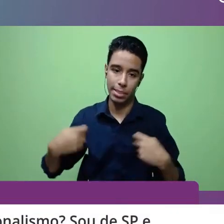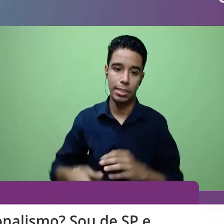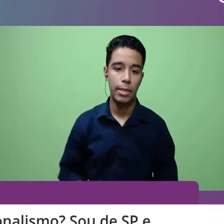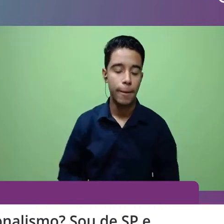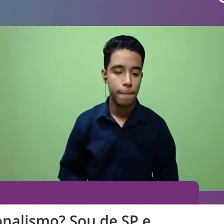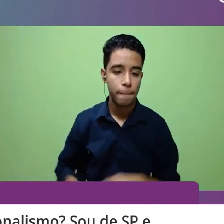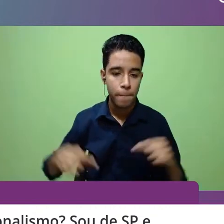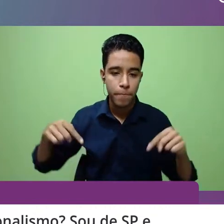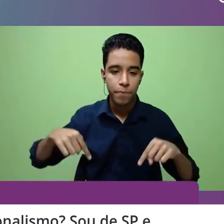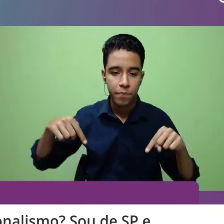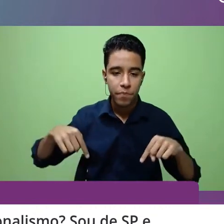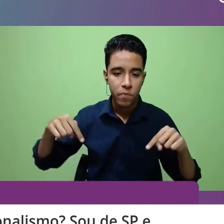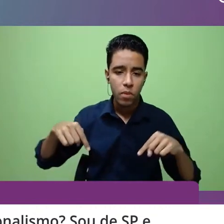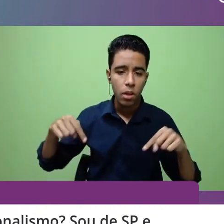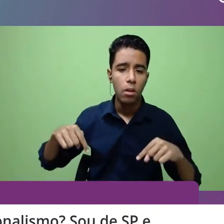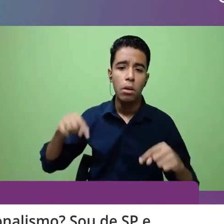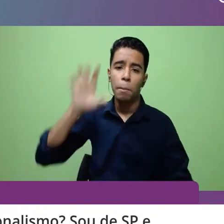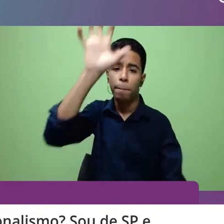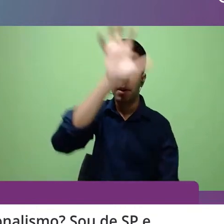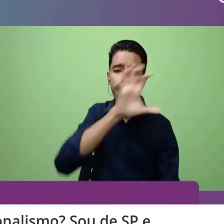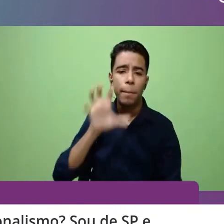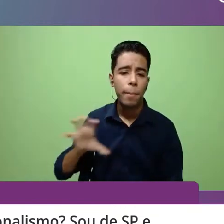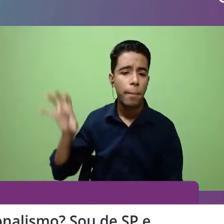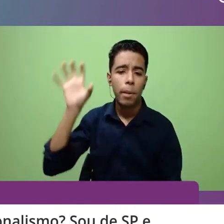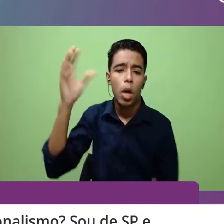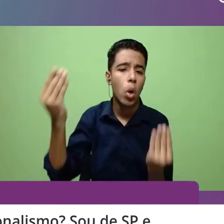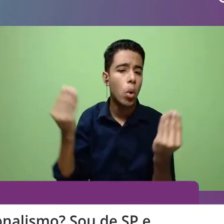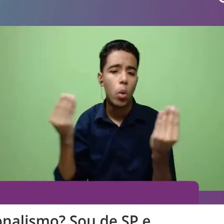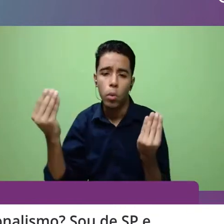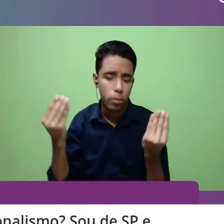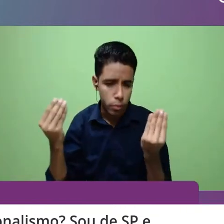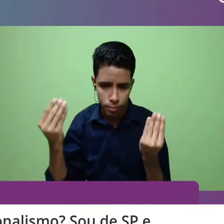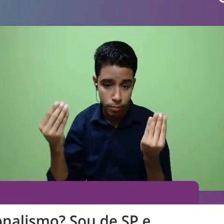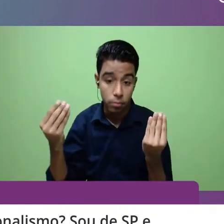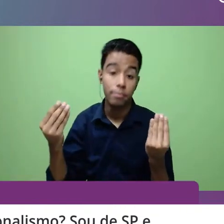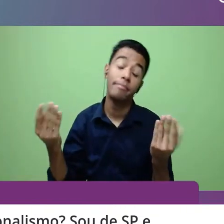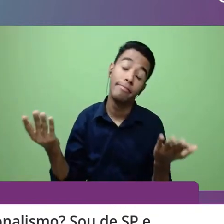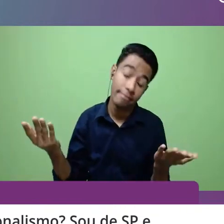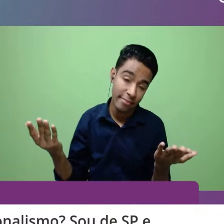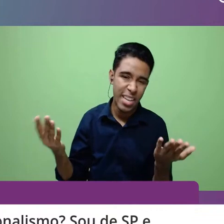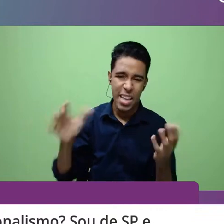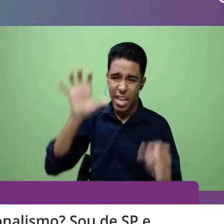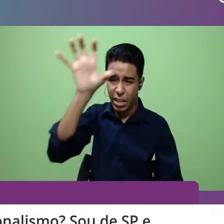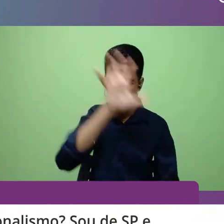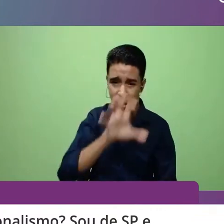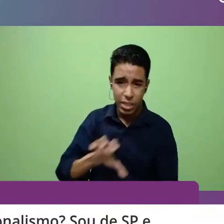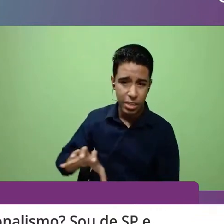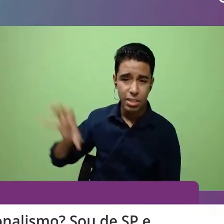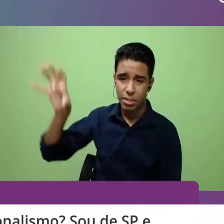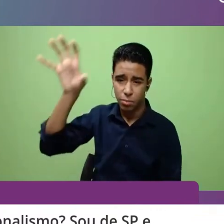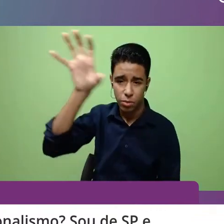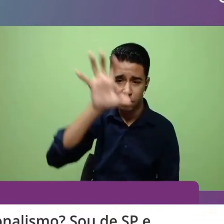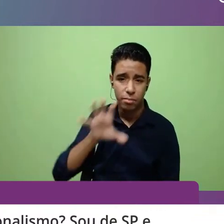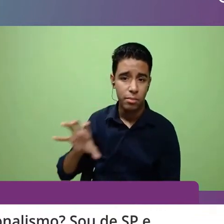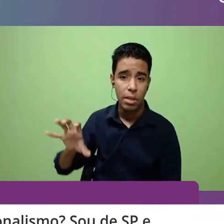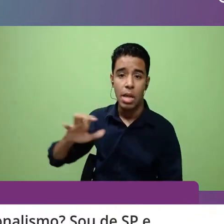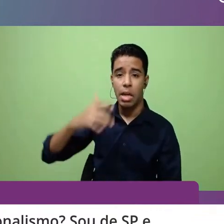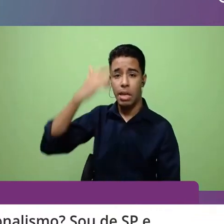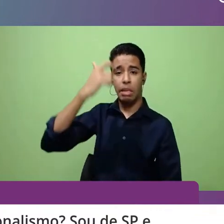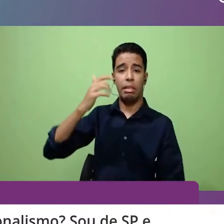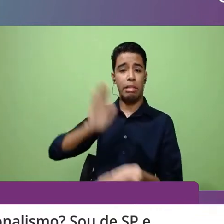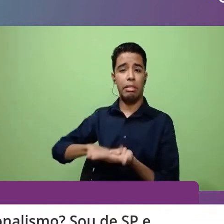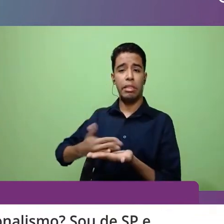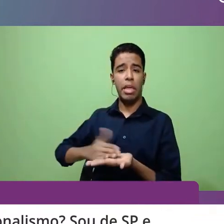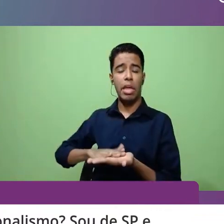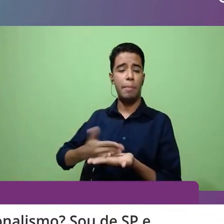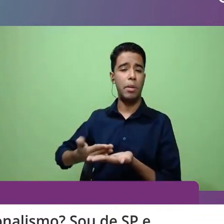regionalismo? Ótimo, Tabata. Regionalismo não derruba intérprete. Não existe